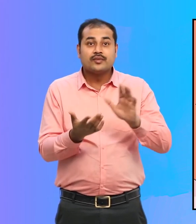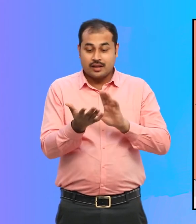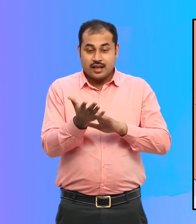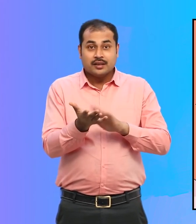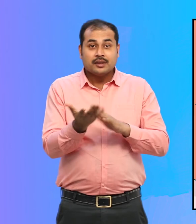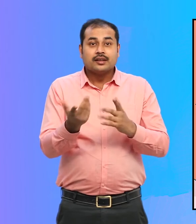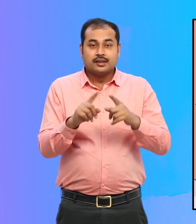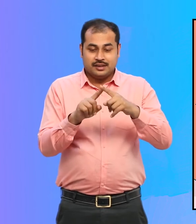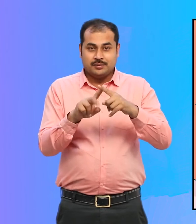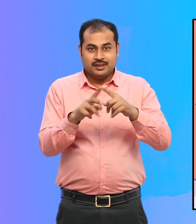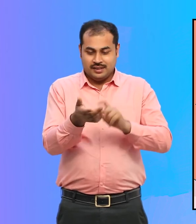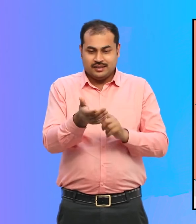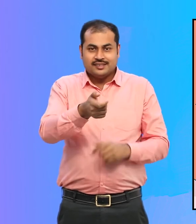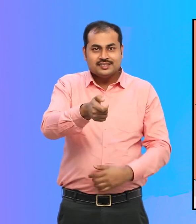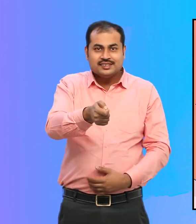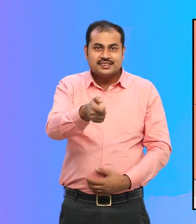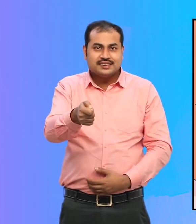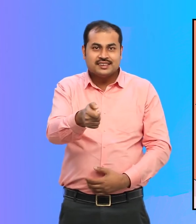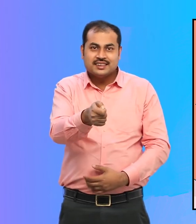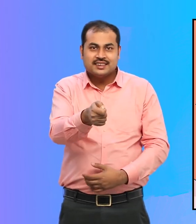हैं जिनके हाथ में टीवी का रिमोट है